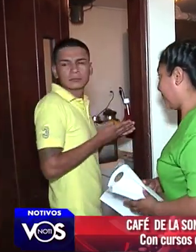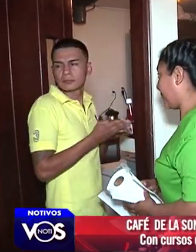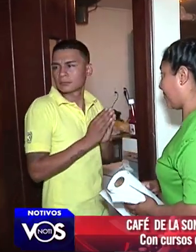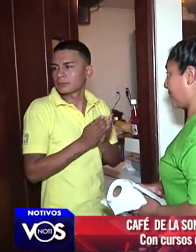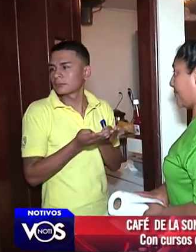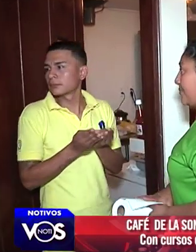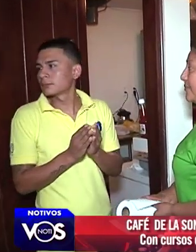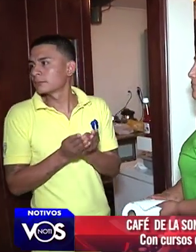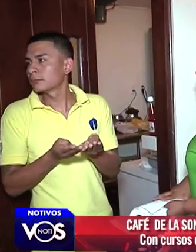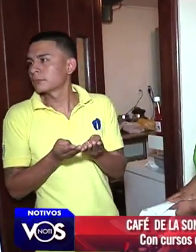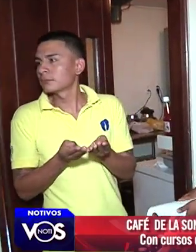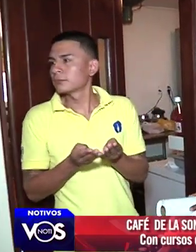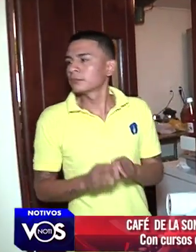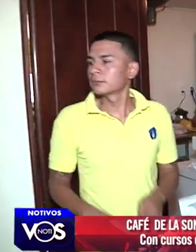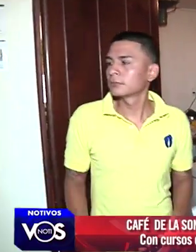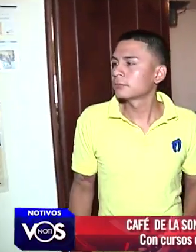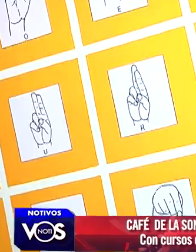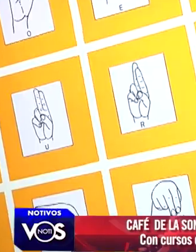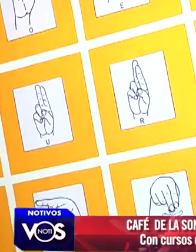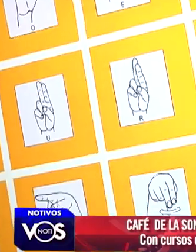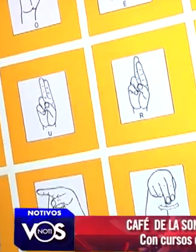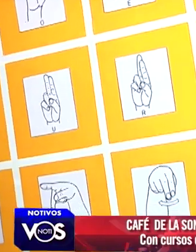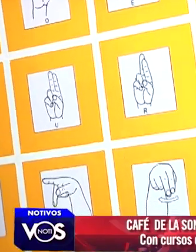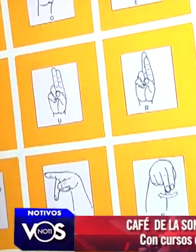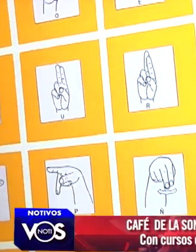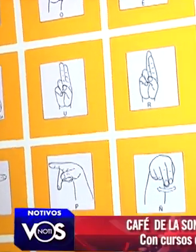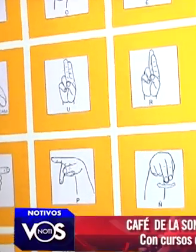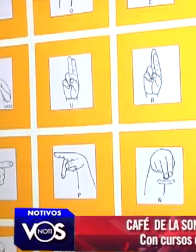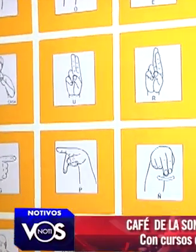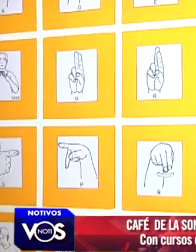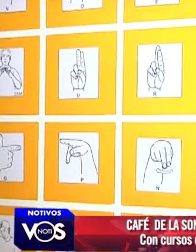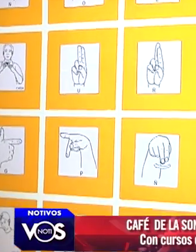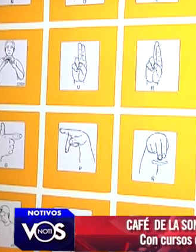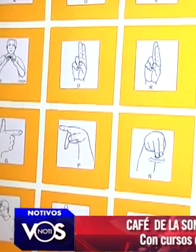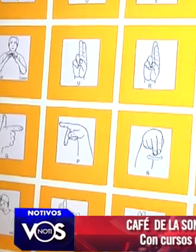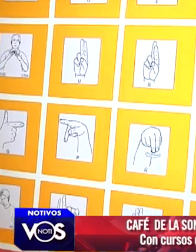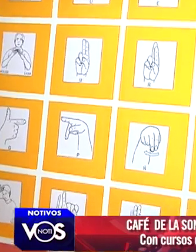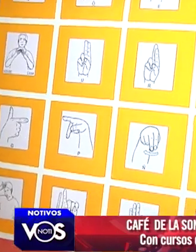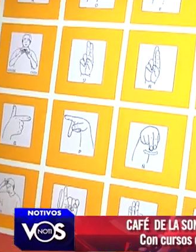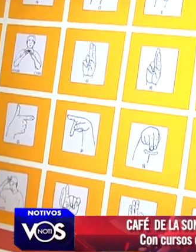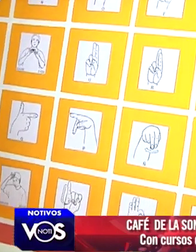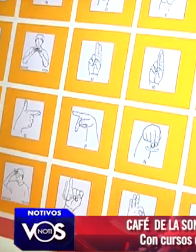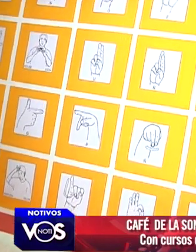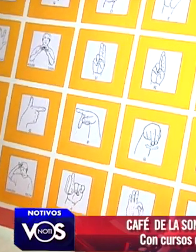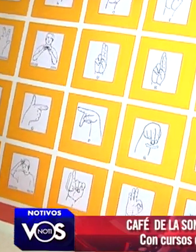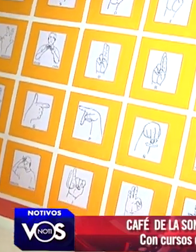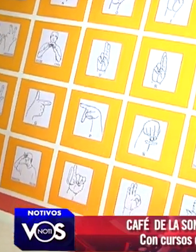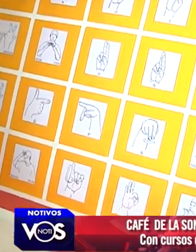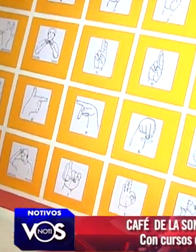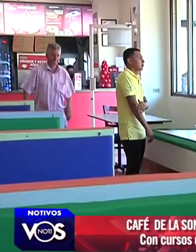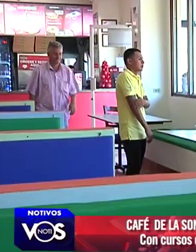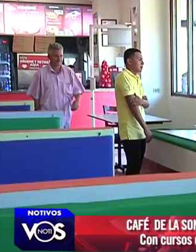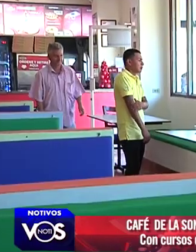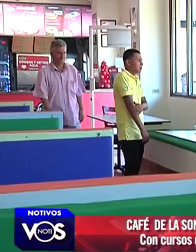o menos teniendo un poco de charla con ellos y fui aprendiendo así. Así fue que aprendí más o menos el lenguaje de